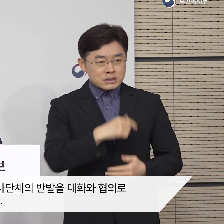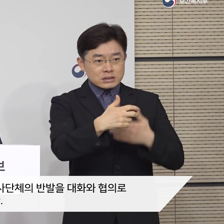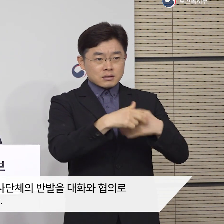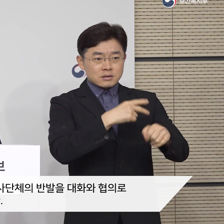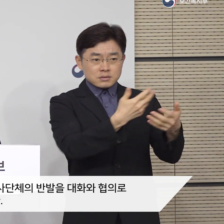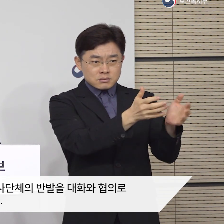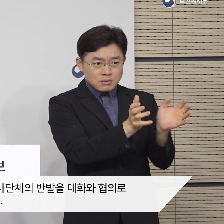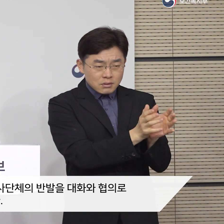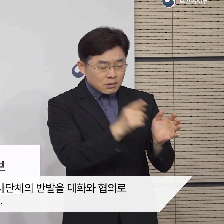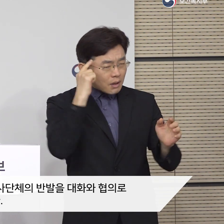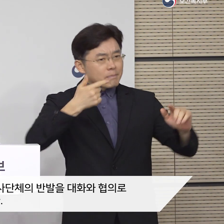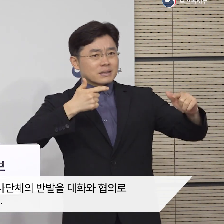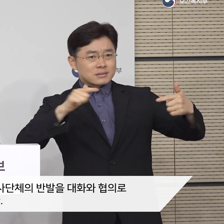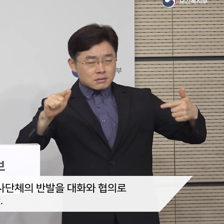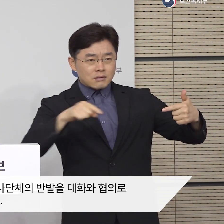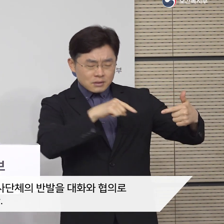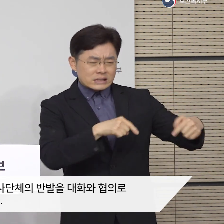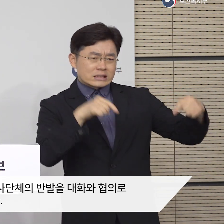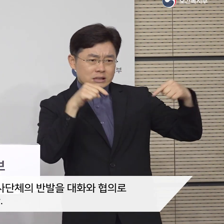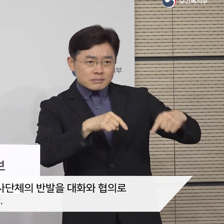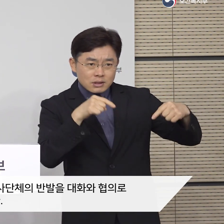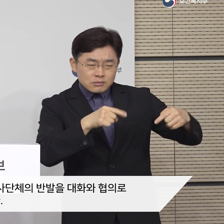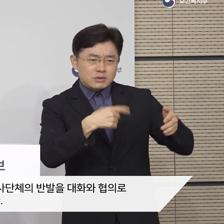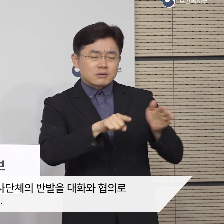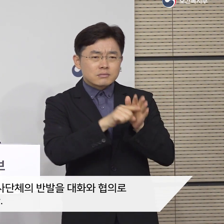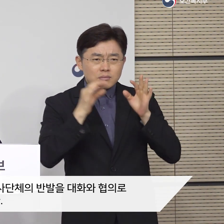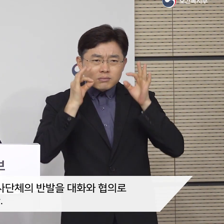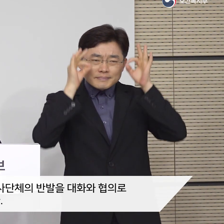위해서 지속적으로 노력해왔습니다.